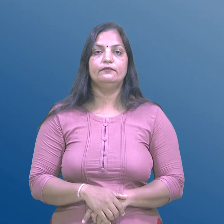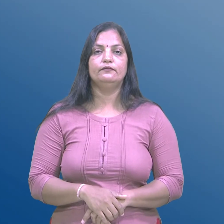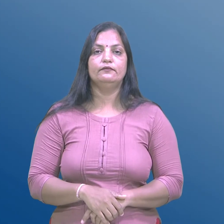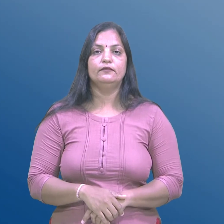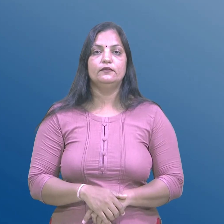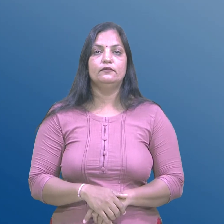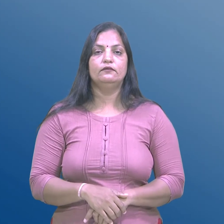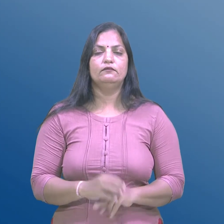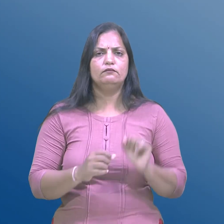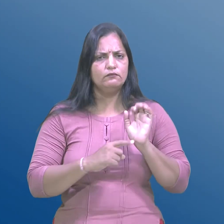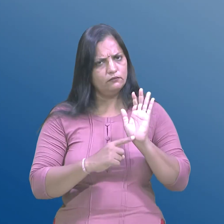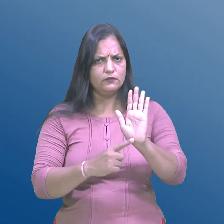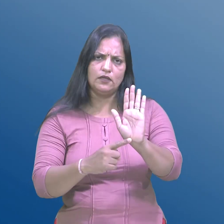નિર્દિષ્ટ વિકલાંગતા એટલે